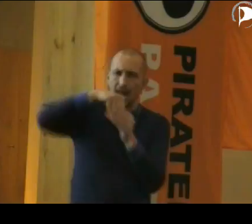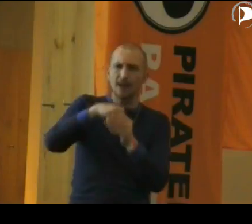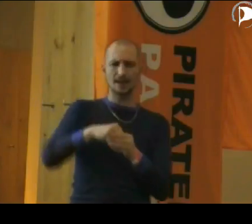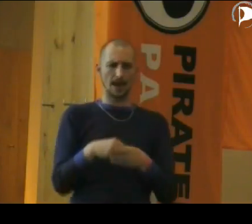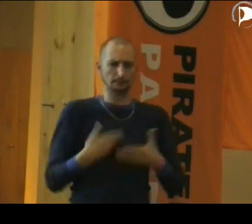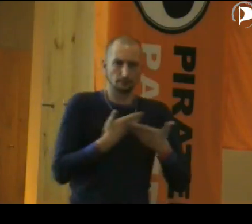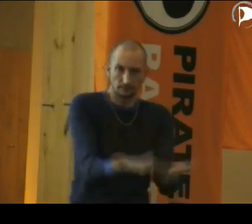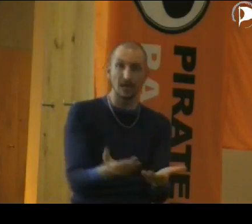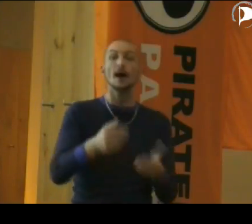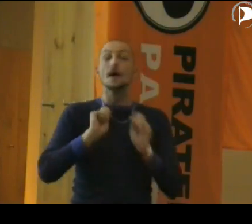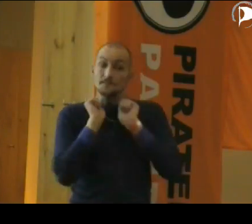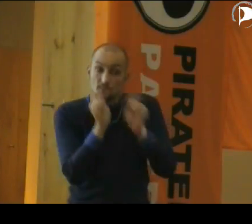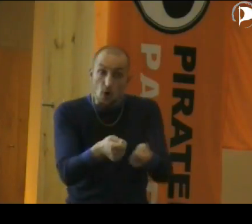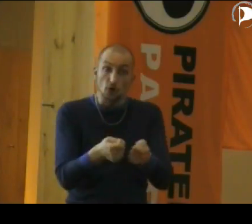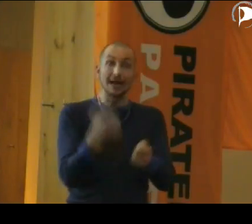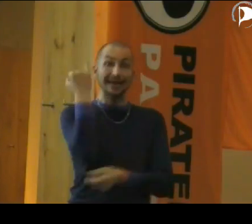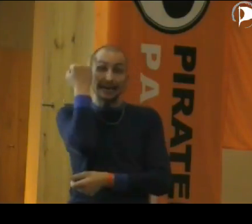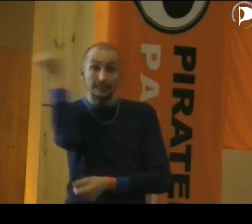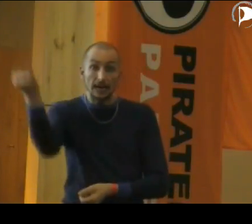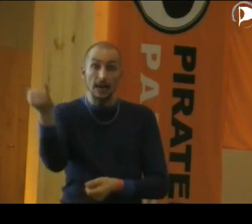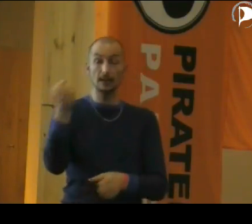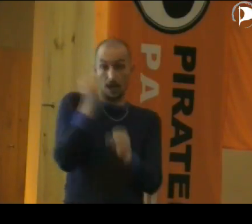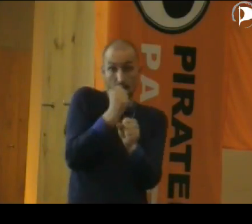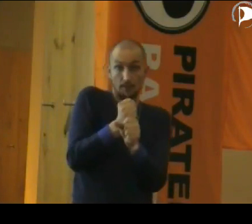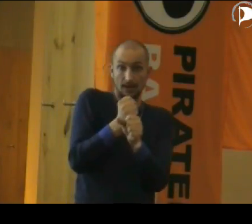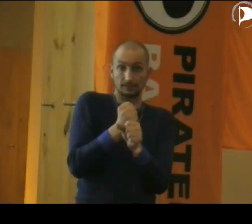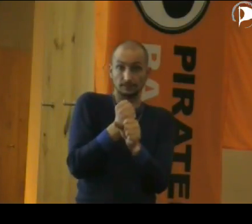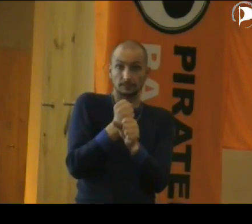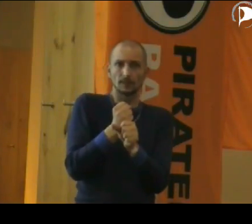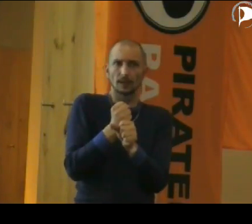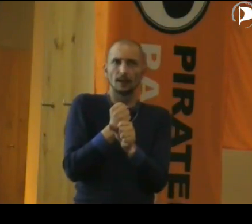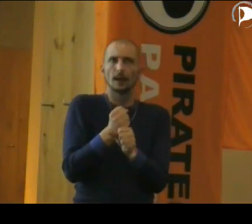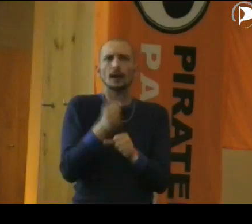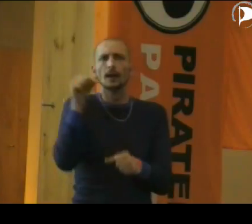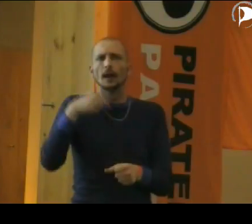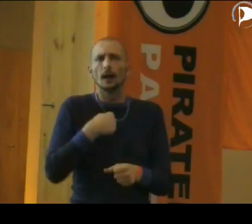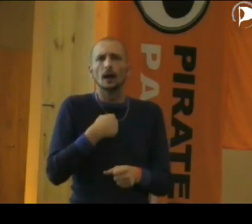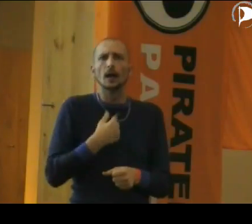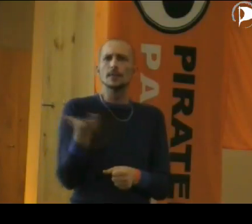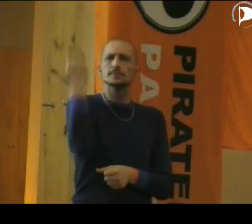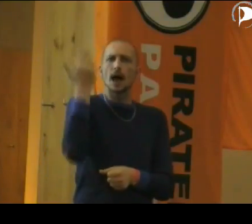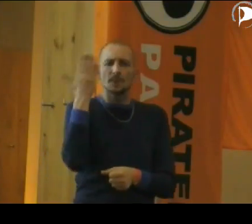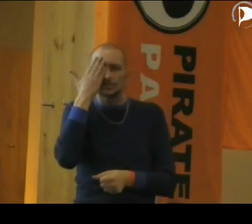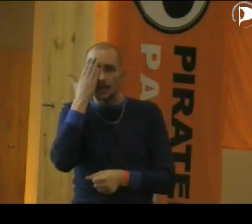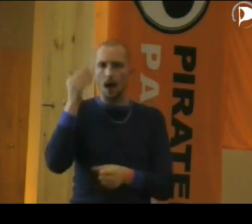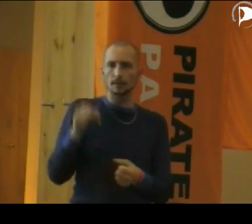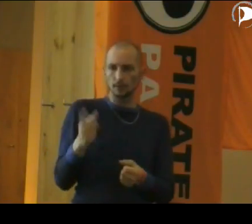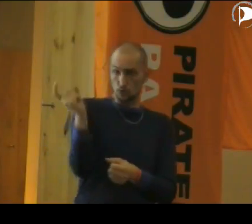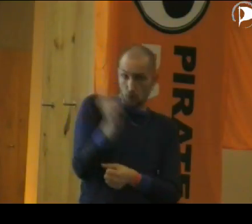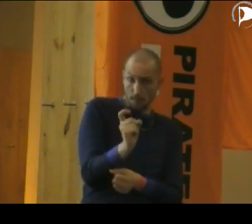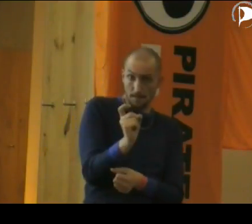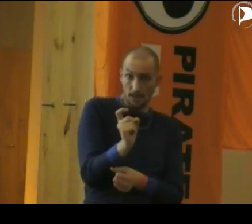vorschläge und ideen wirklich konkret ausarbeiten denn ich bin damals zur piraten gekommen weil es mich beeindruckt haben dass wir sagen